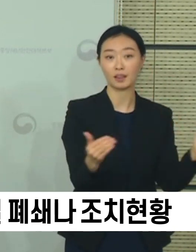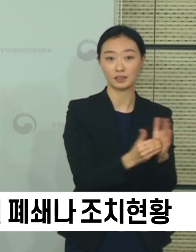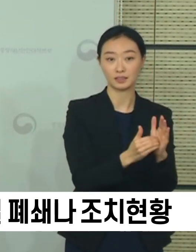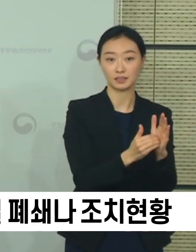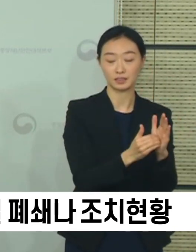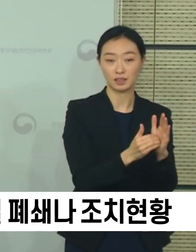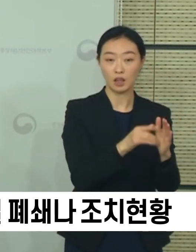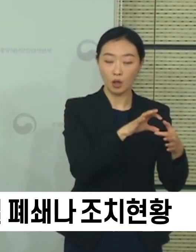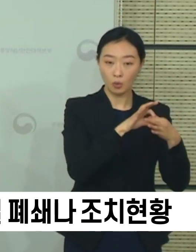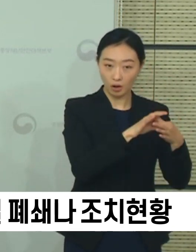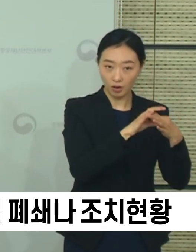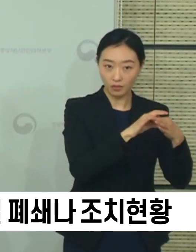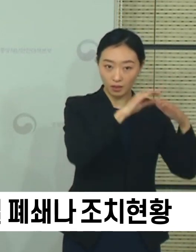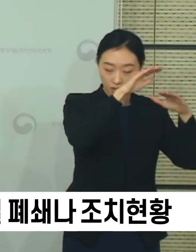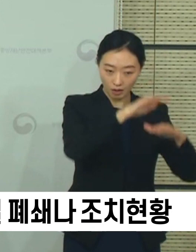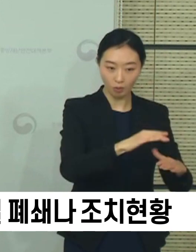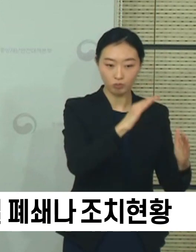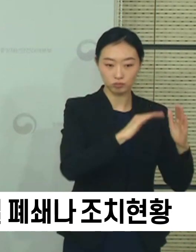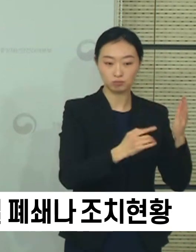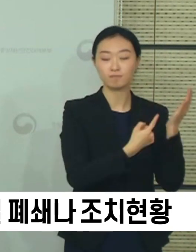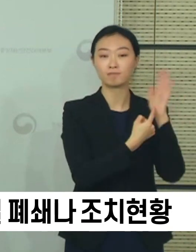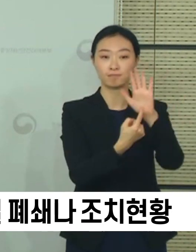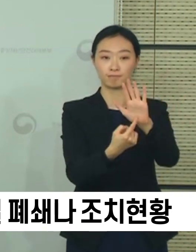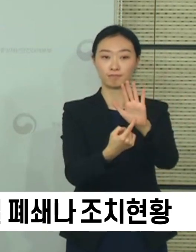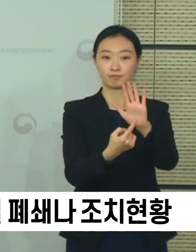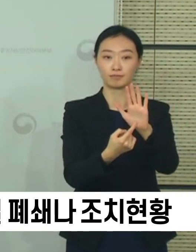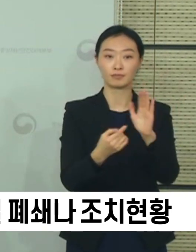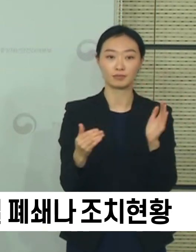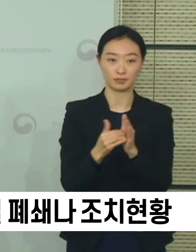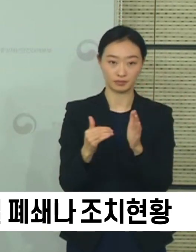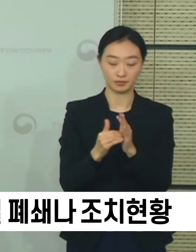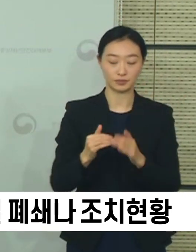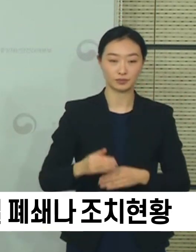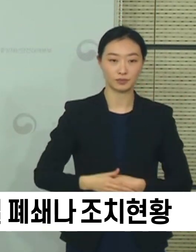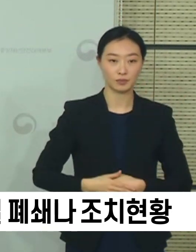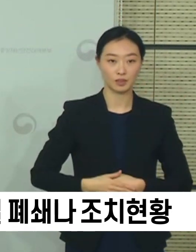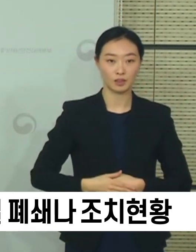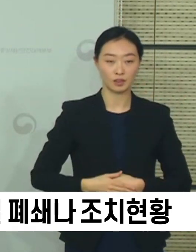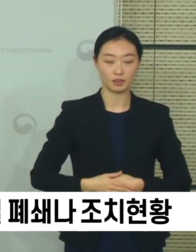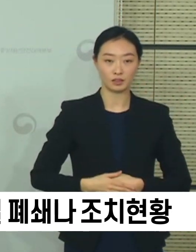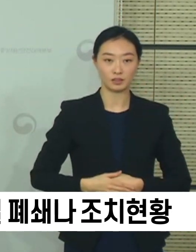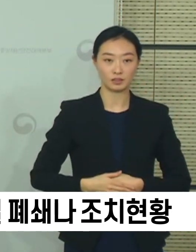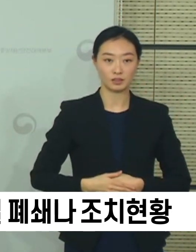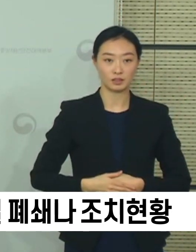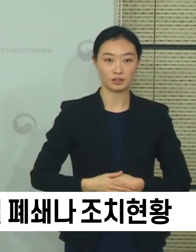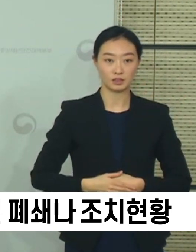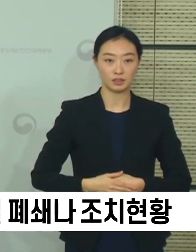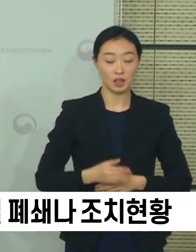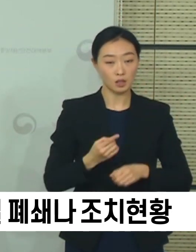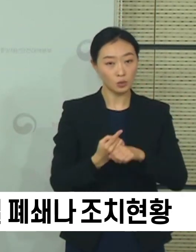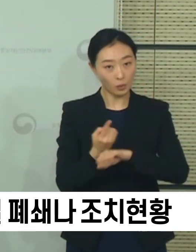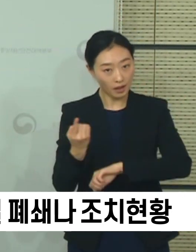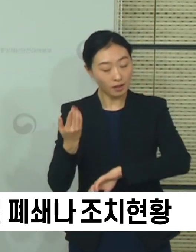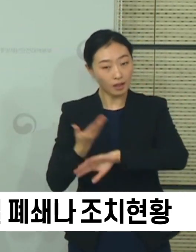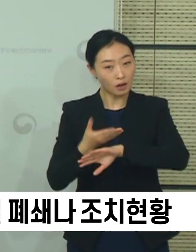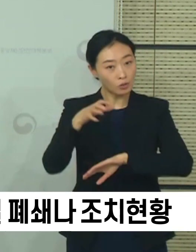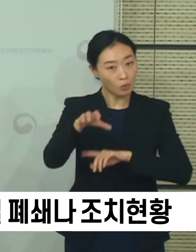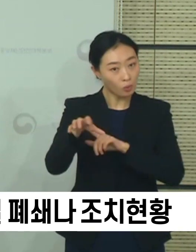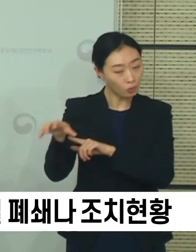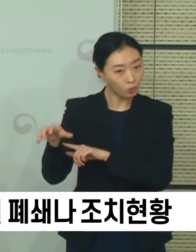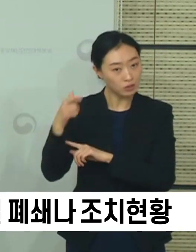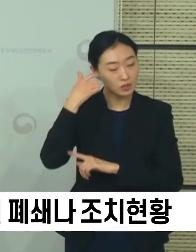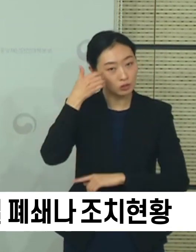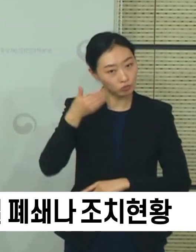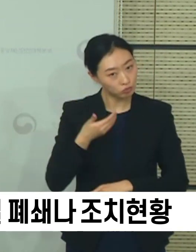내용을 공개를 하였습니다. 그 이외의 다른 사항을 질문을 하시는 건지가 제가